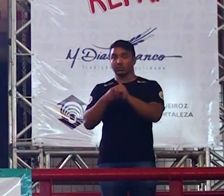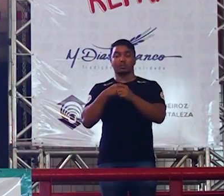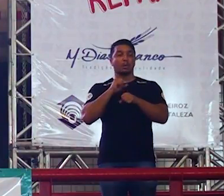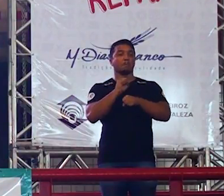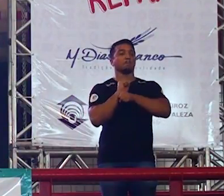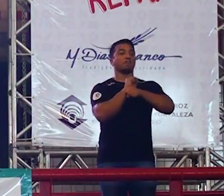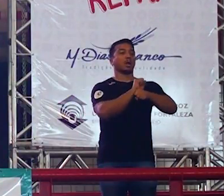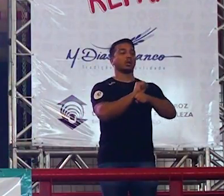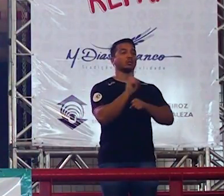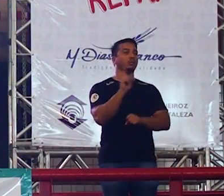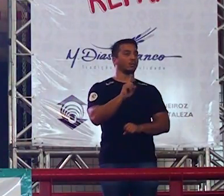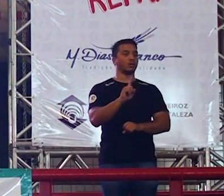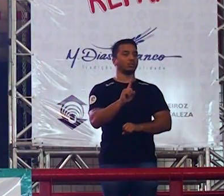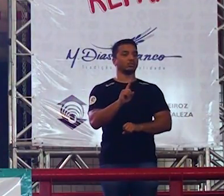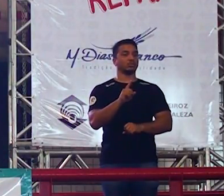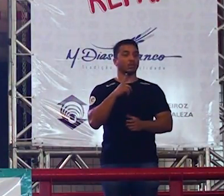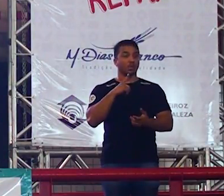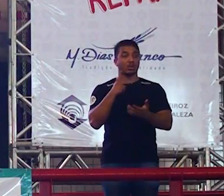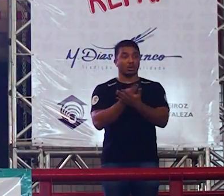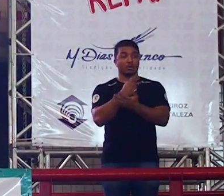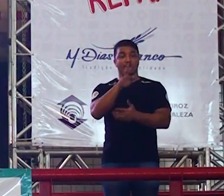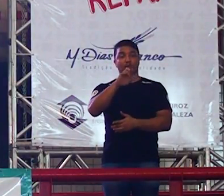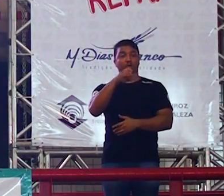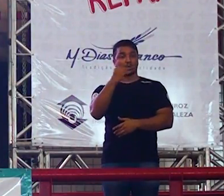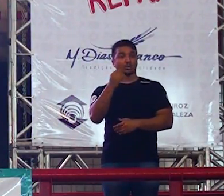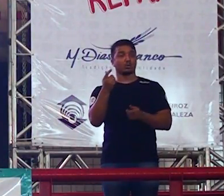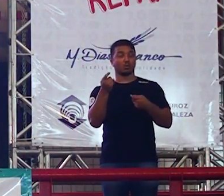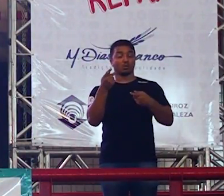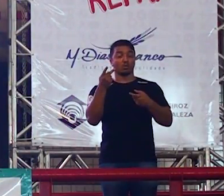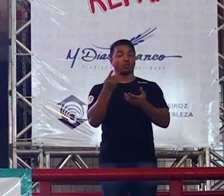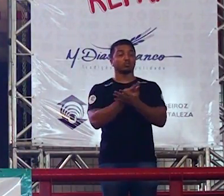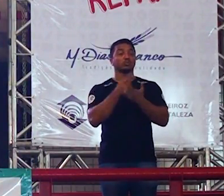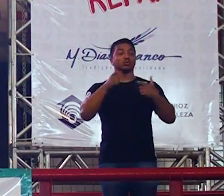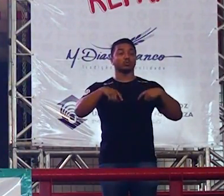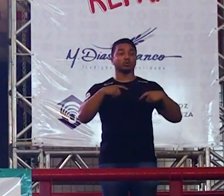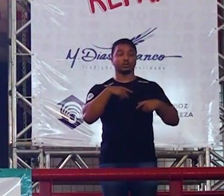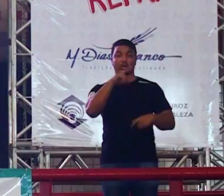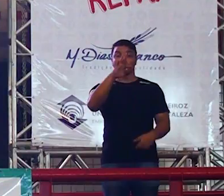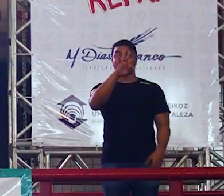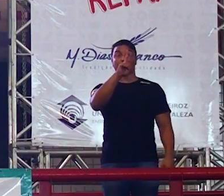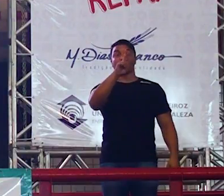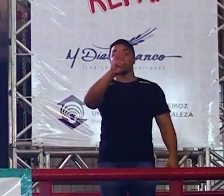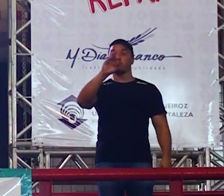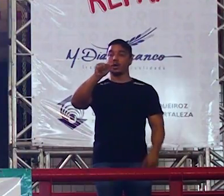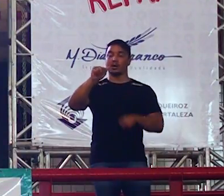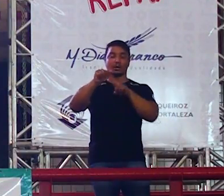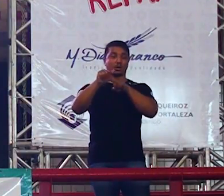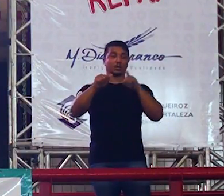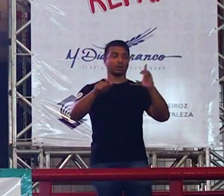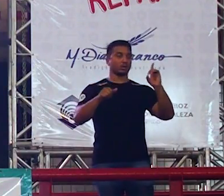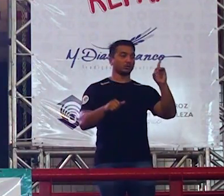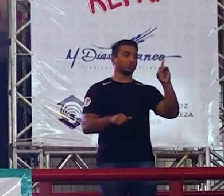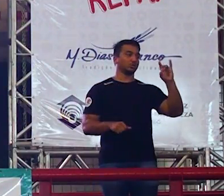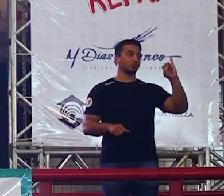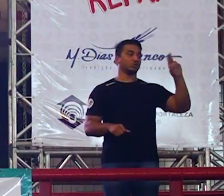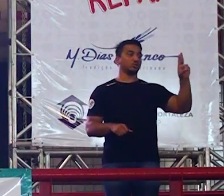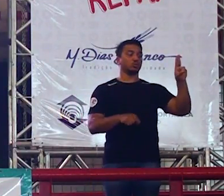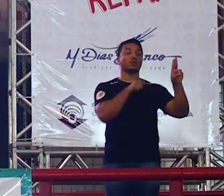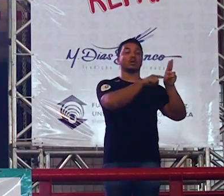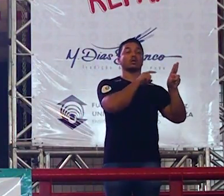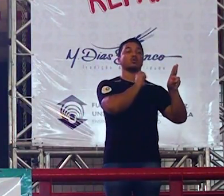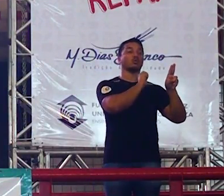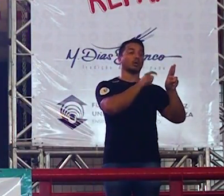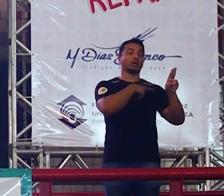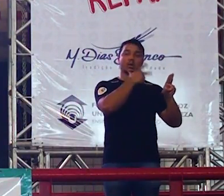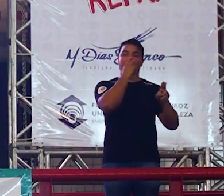Porque a fecundação ela acontece na trompa, né, na tuba uterina. O DIU, que é o dispositivo intrauterino, ele